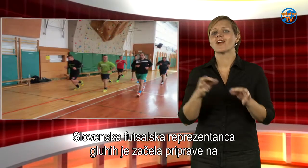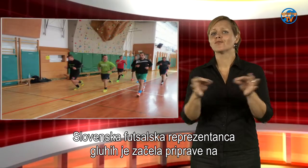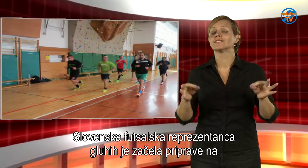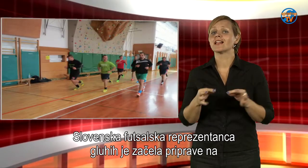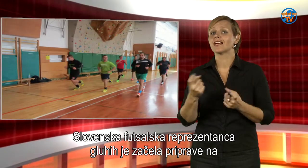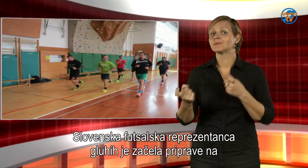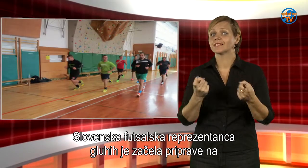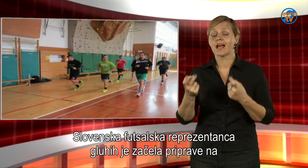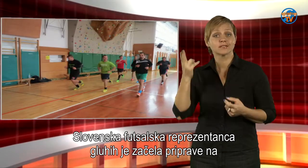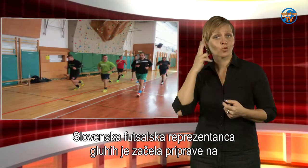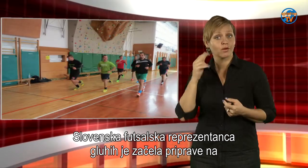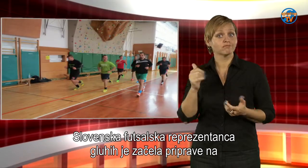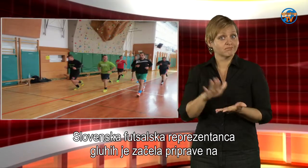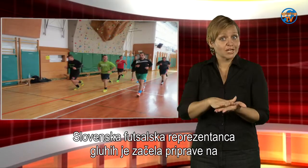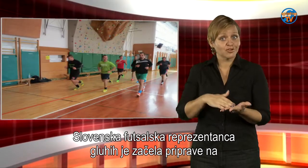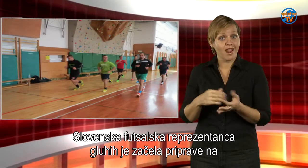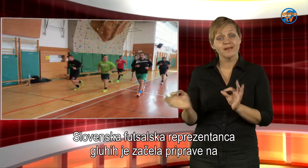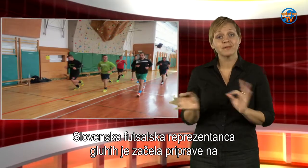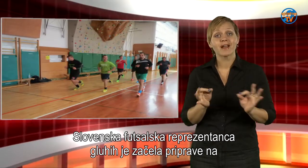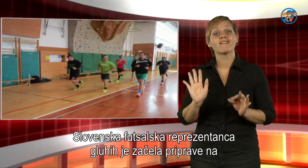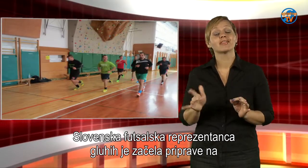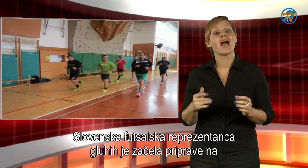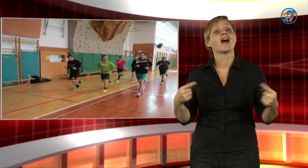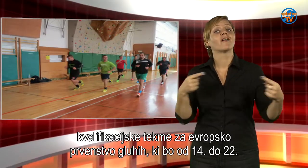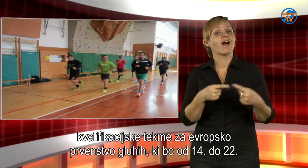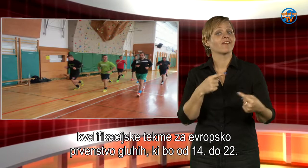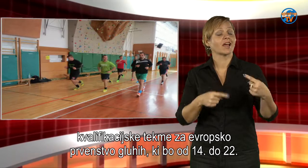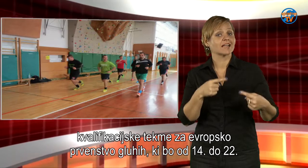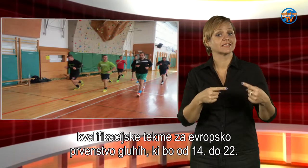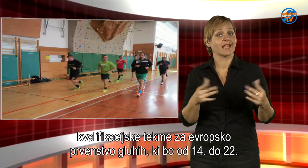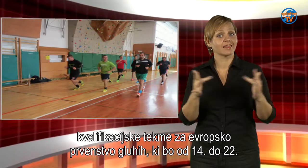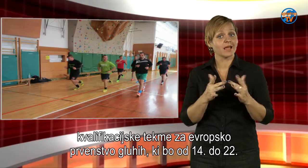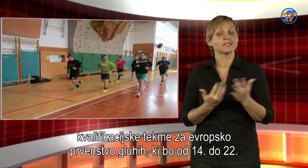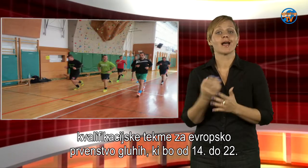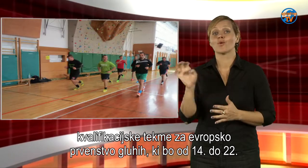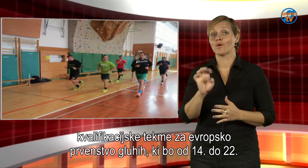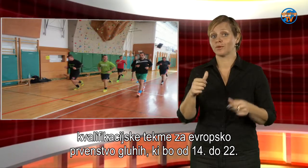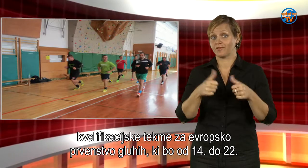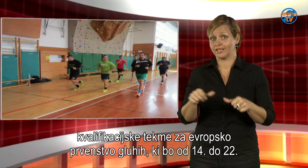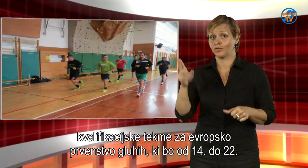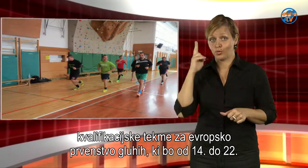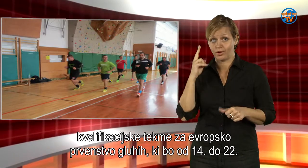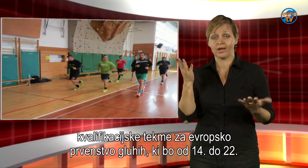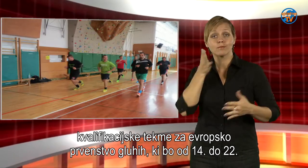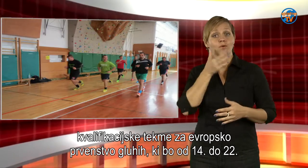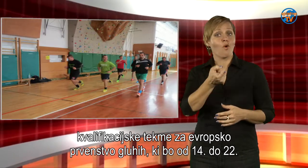Slovenska futsalska reprezentanca gluhih je začela priprave na kvalifikacijske tekme za Evropsko prvenstvo gluhih, ki bo